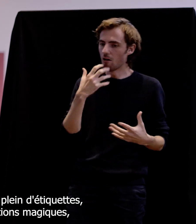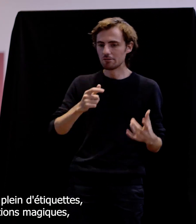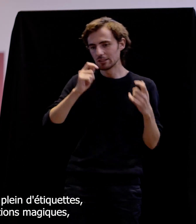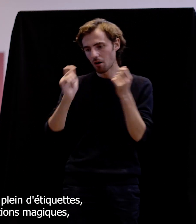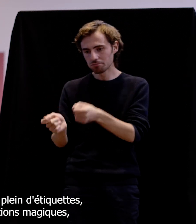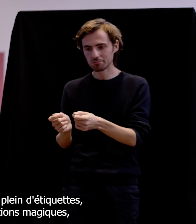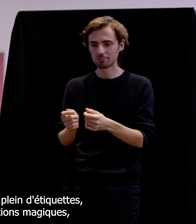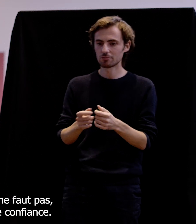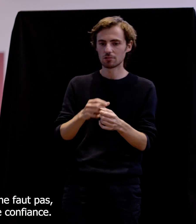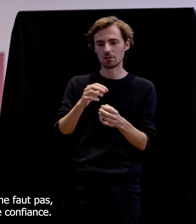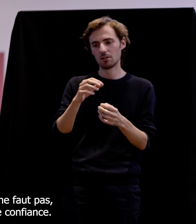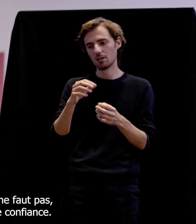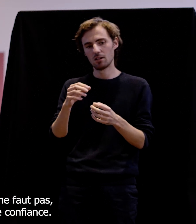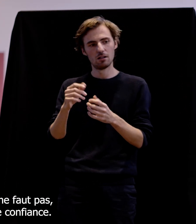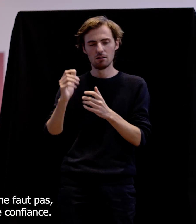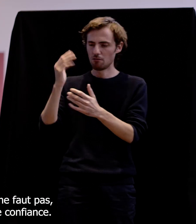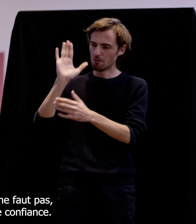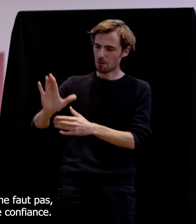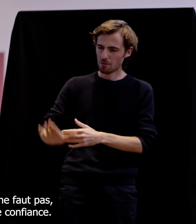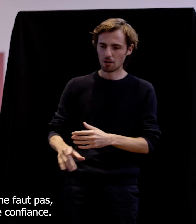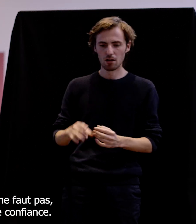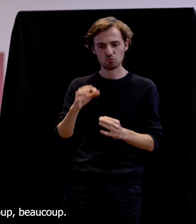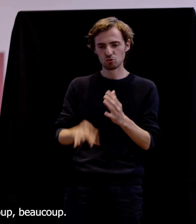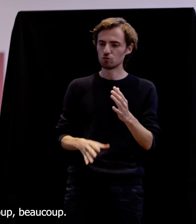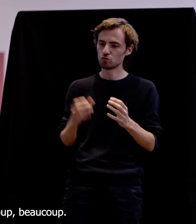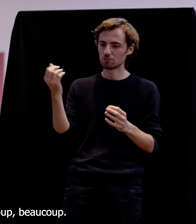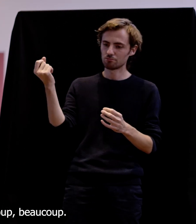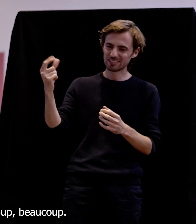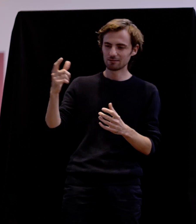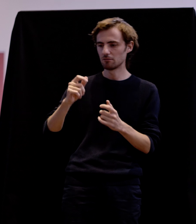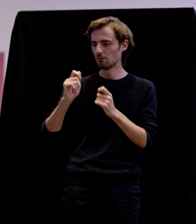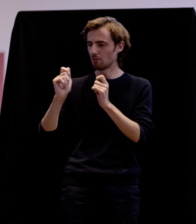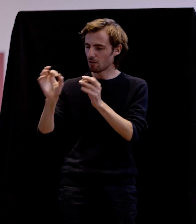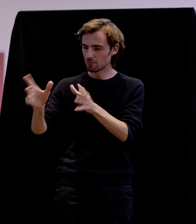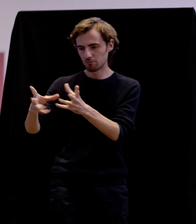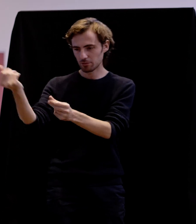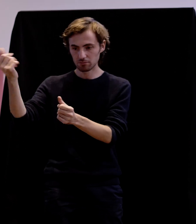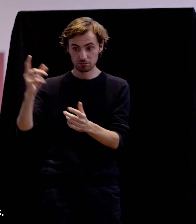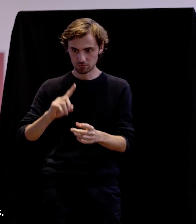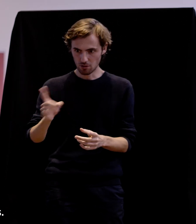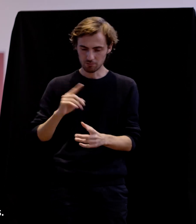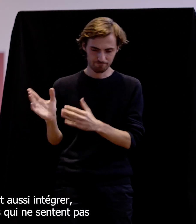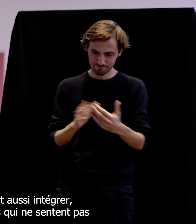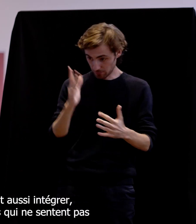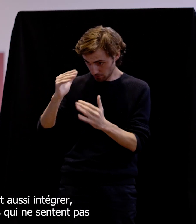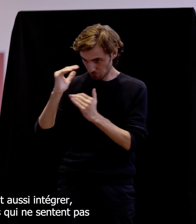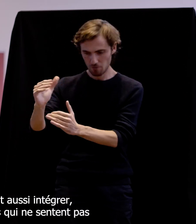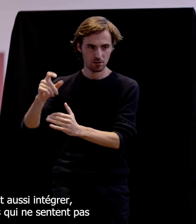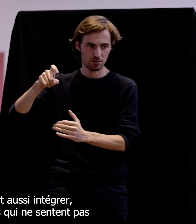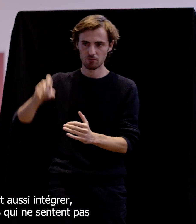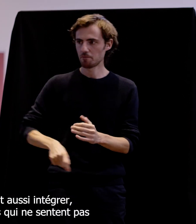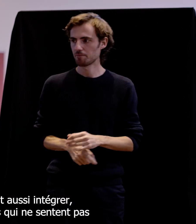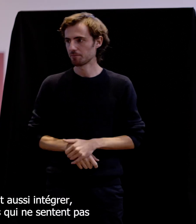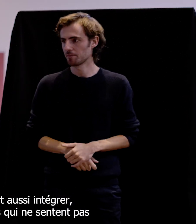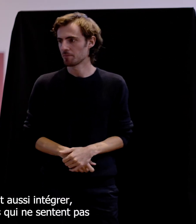a envie de solutions magiques. Mais en fait, il ne faut pas. Il faut leur faire confiance. Beaucoup, beaucoup, beaucoup. Alors, ensuite, ce qu'il